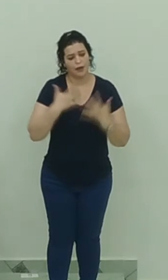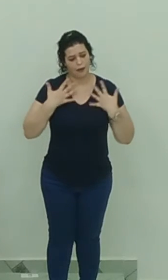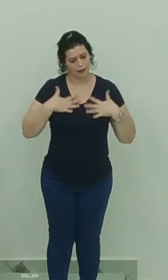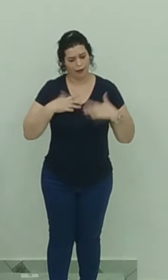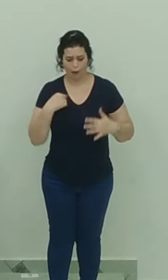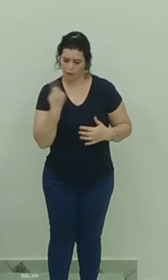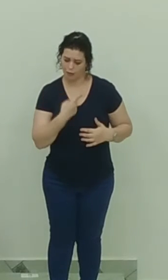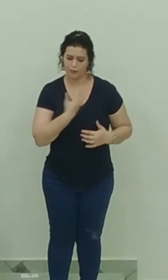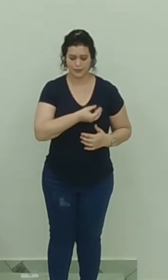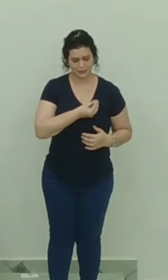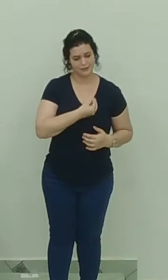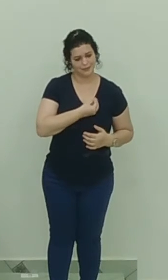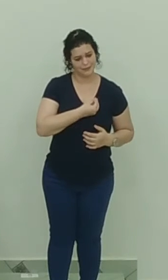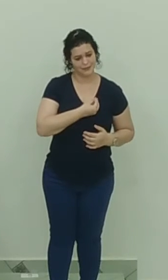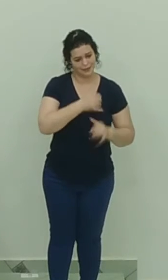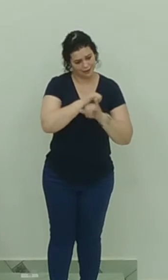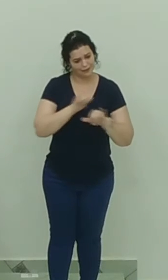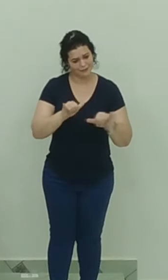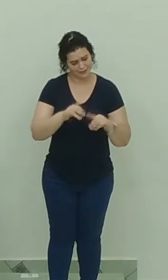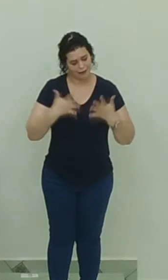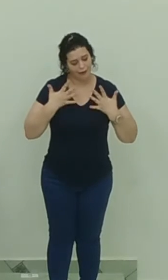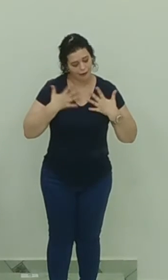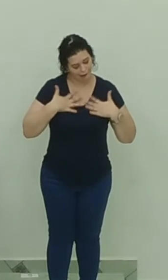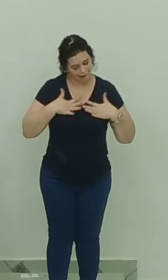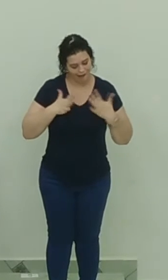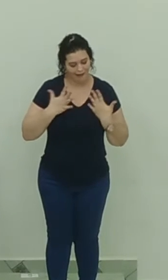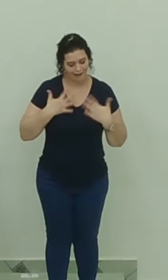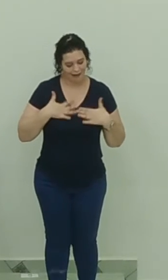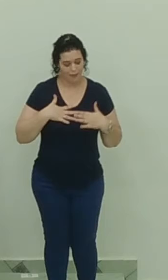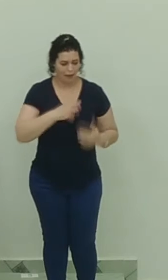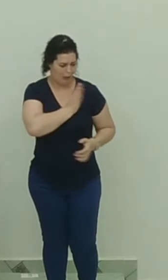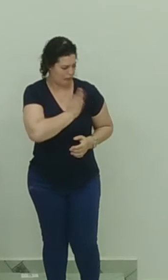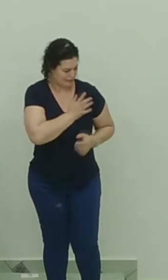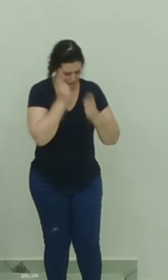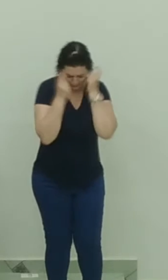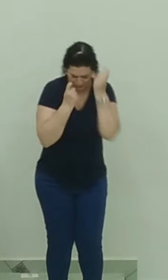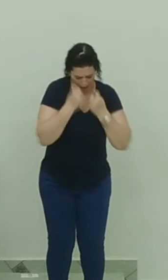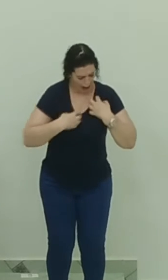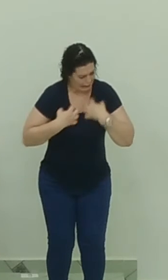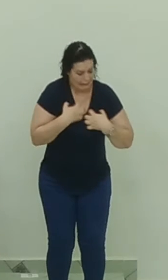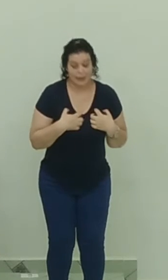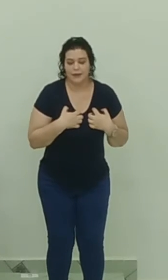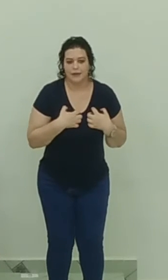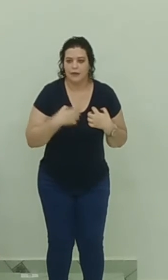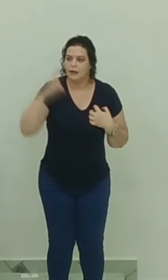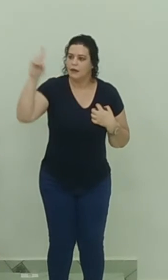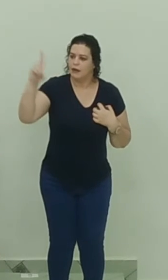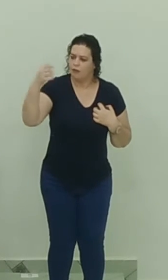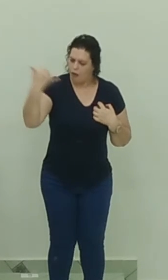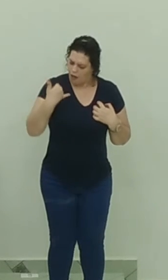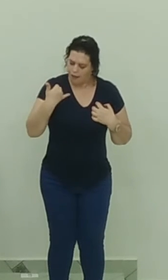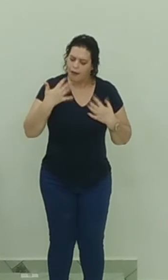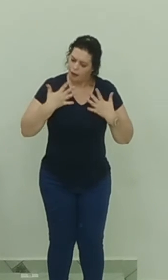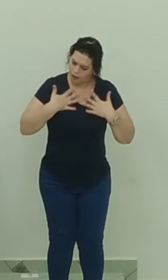assim: aquieta. Ele acalma o seu coração, Ele abre barreira onde não deve